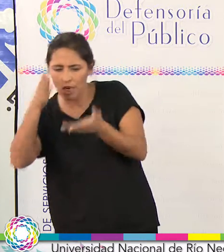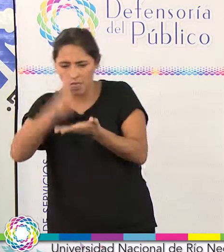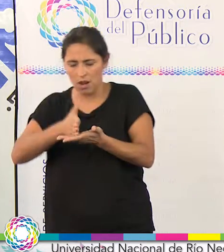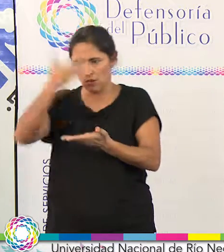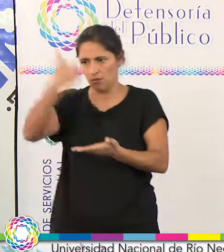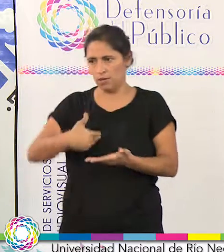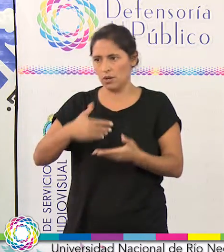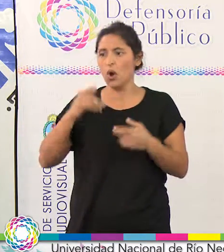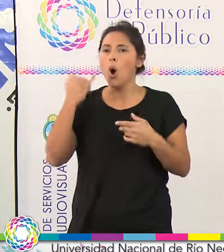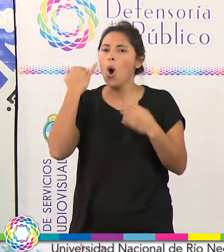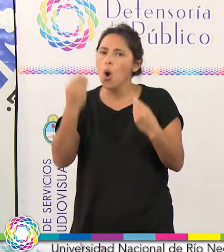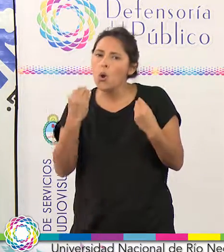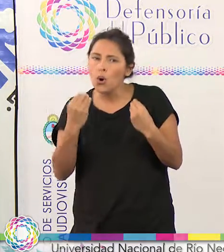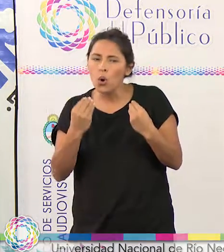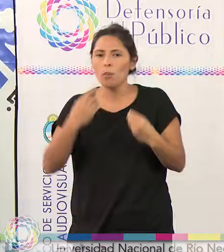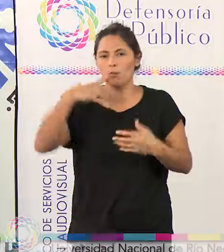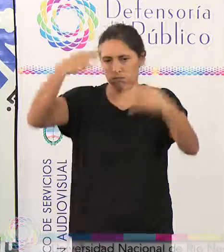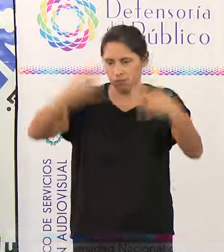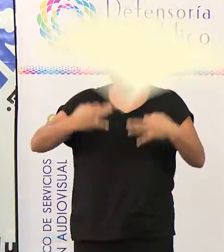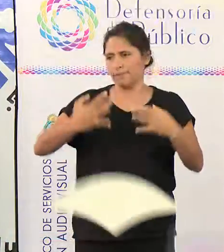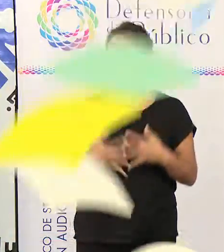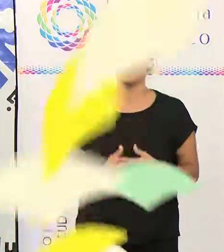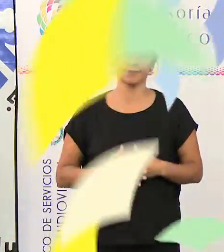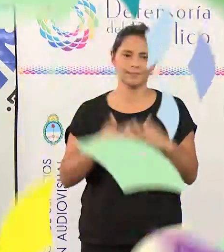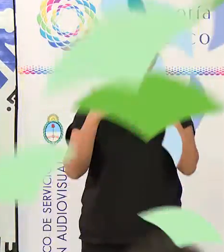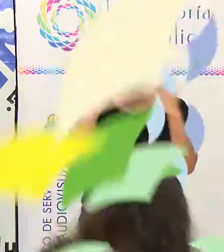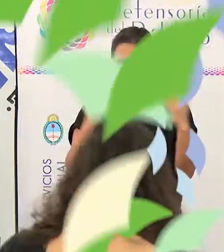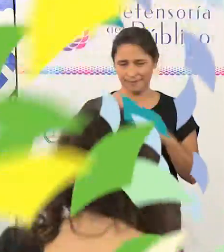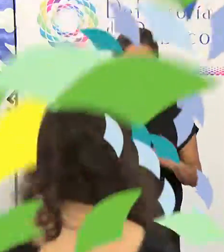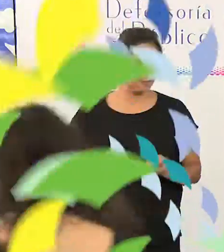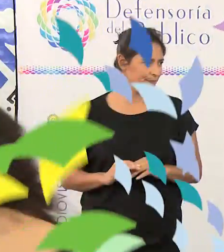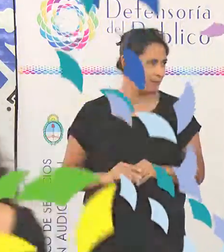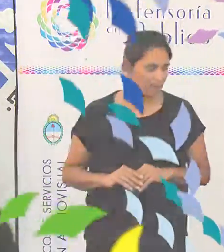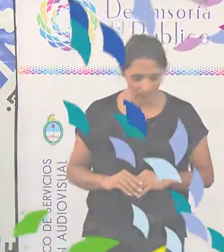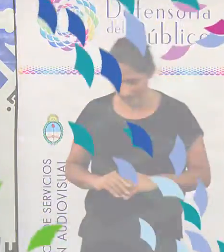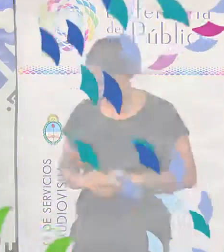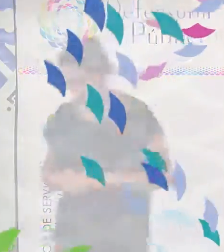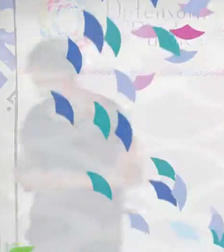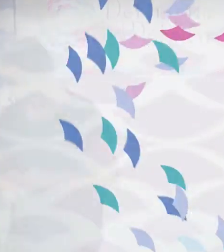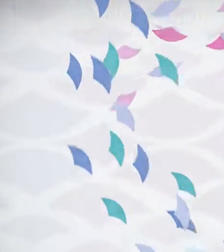derecho para todos y todas. Bueno, gracias.